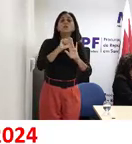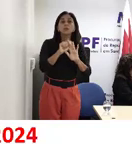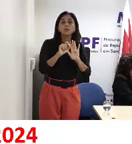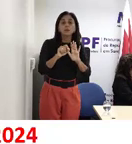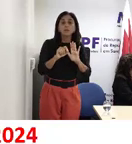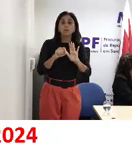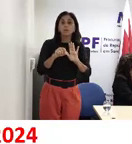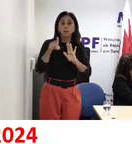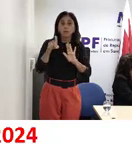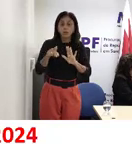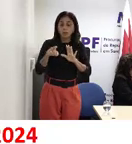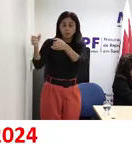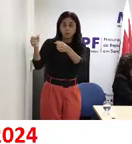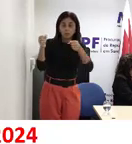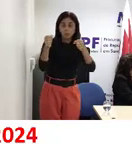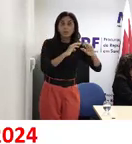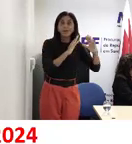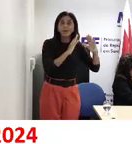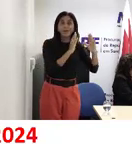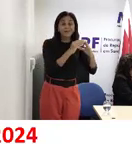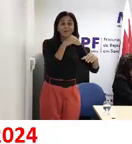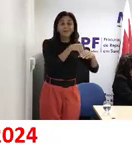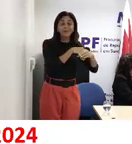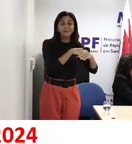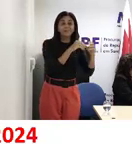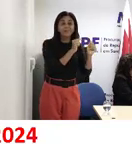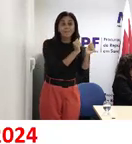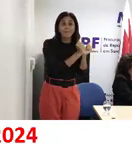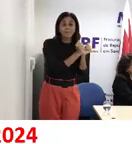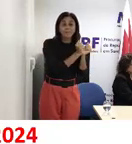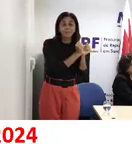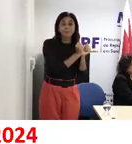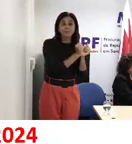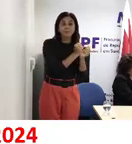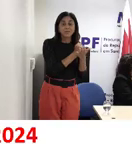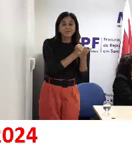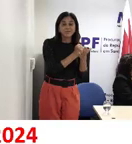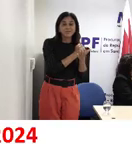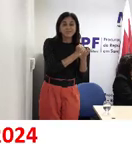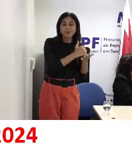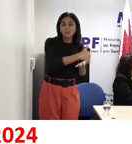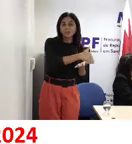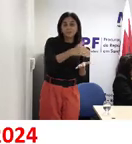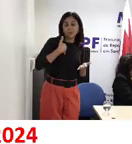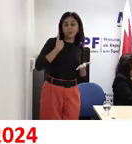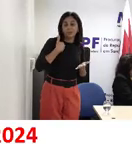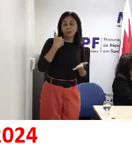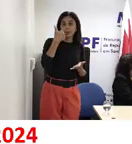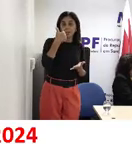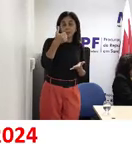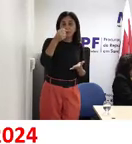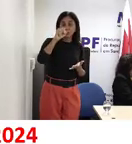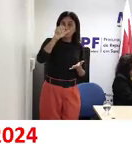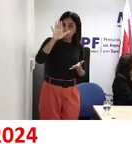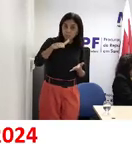privado quando a vítima for menor de 18 anos embora pessoal não apareça aqui a terminologia do abuso